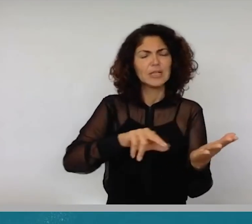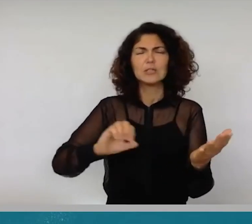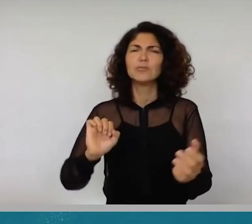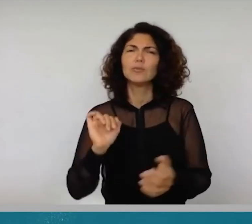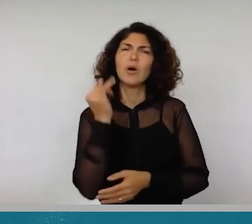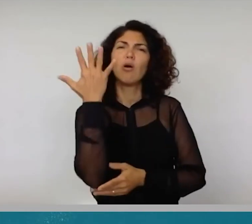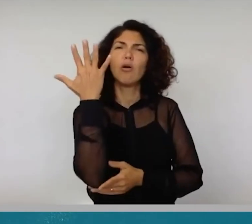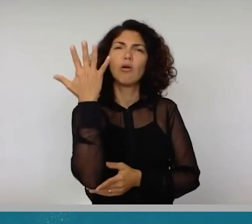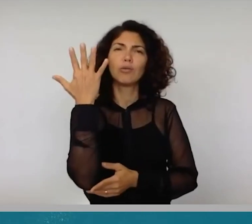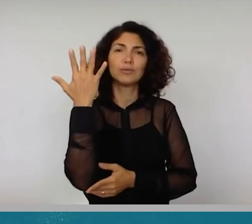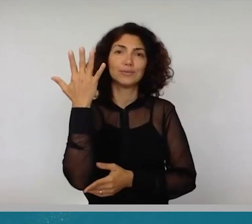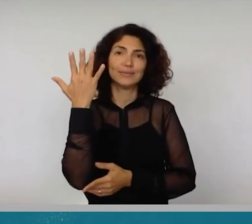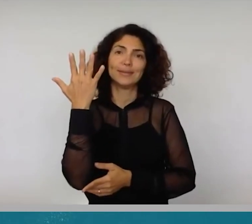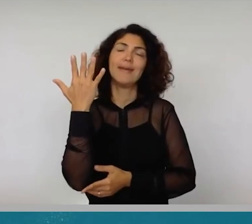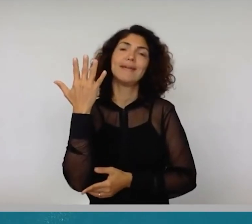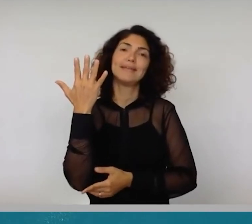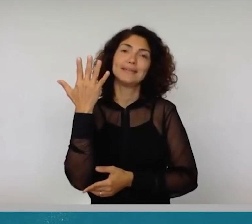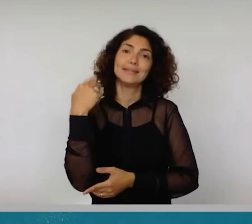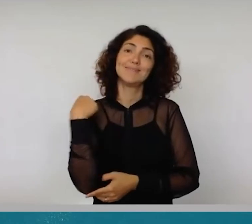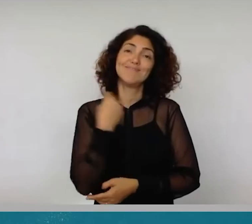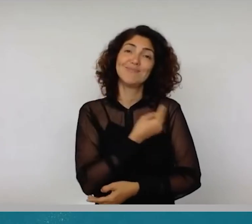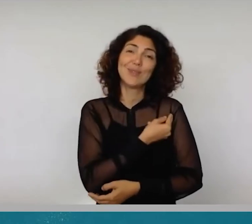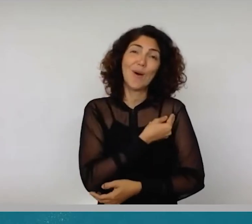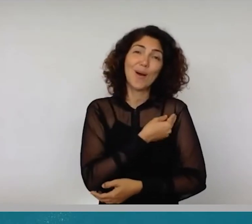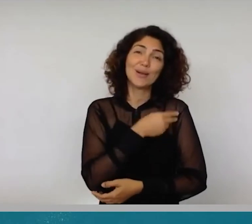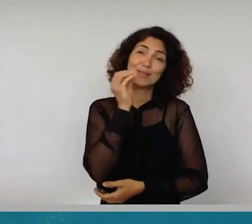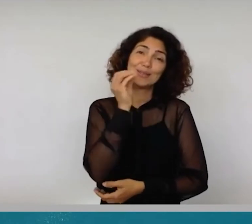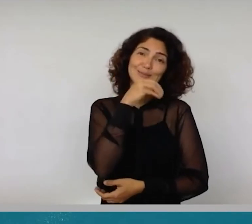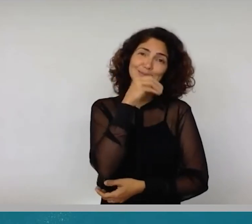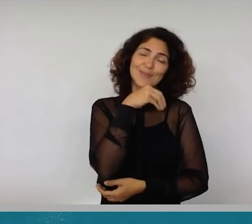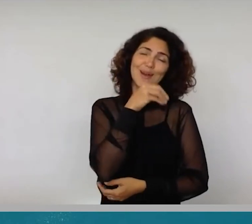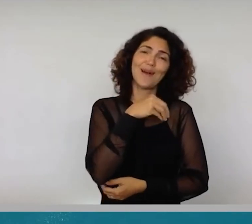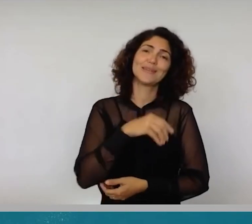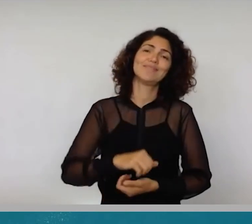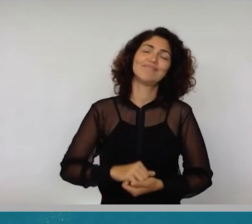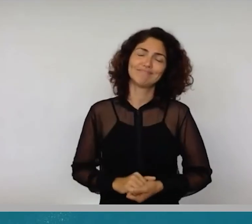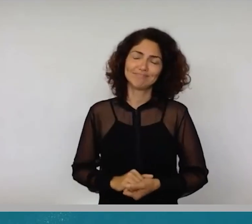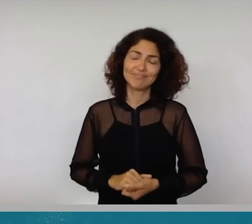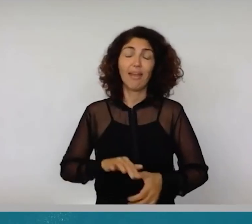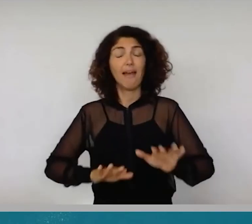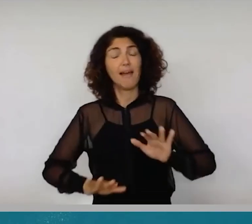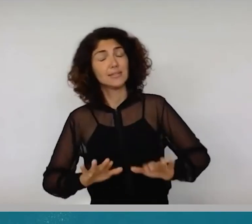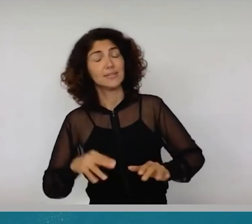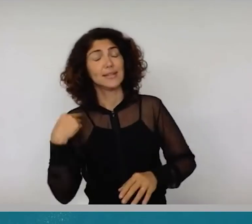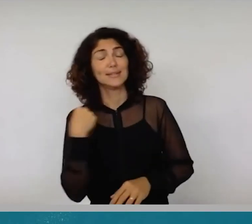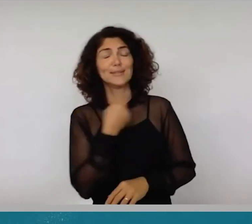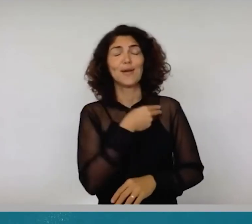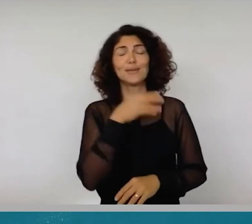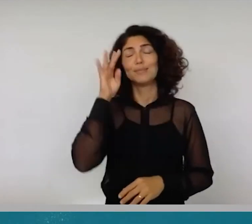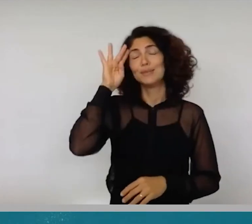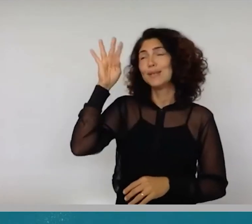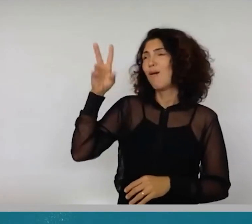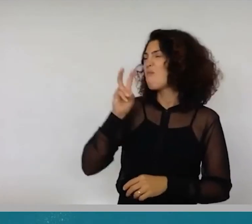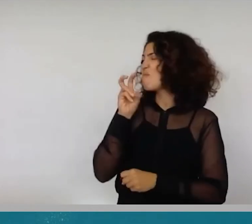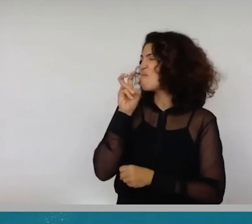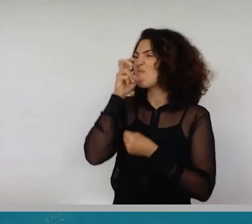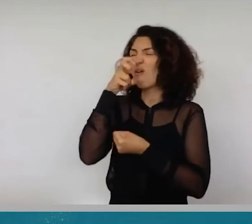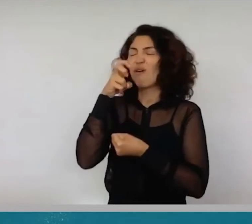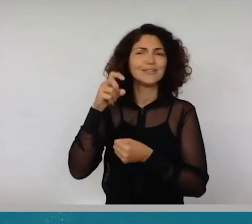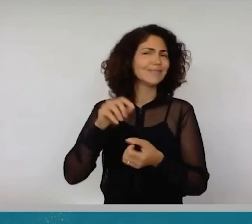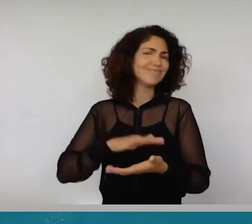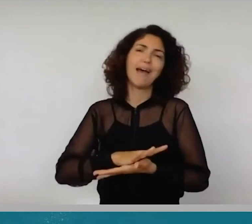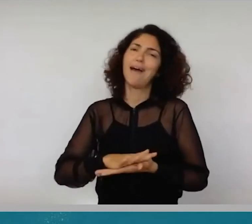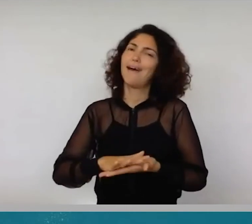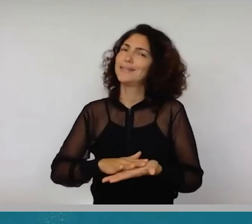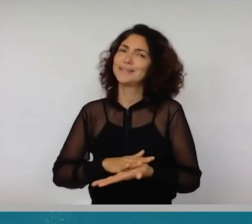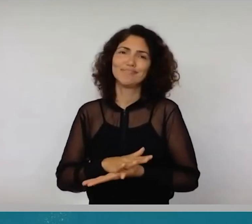que criou todas essas coisas. Irmão, nós somos petulantes demais, achando que nós somos alguma coisa, certo? Desafiando Deus, falando contra